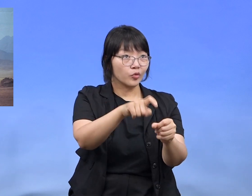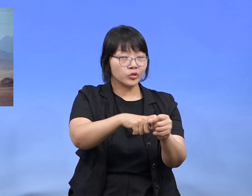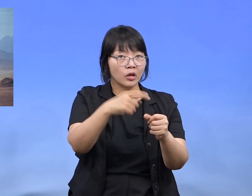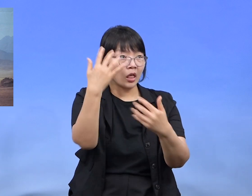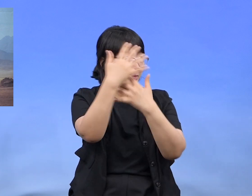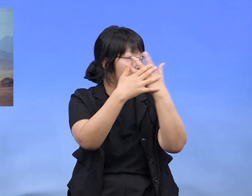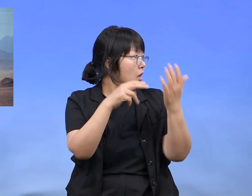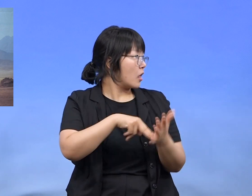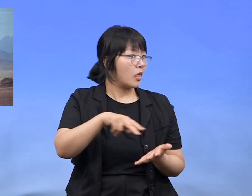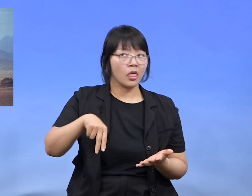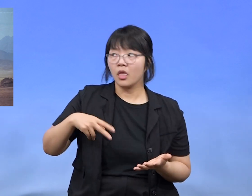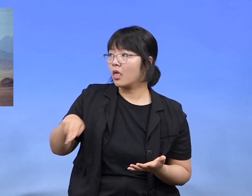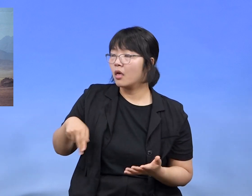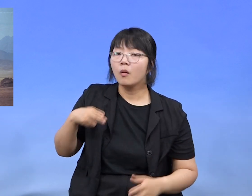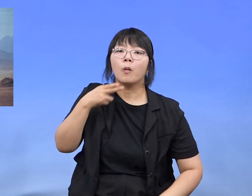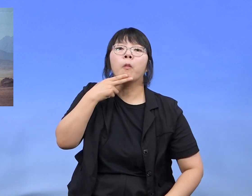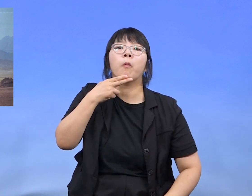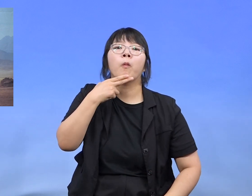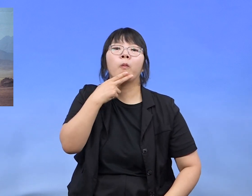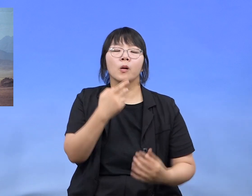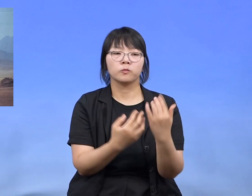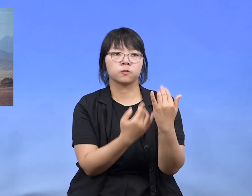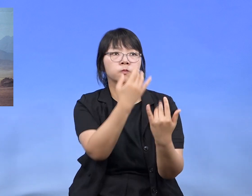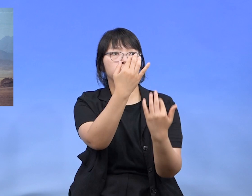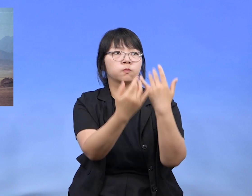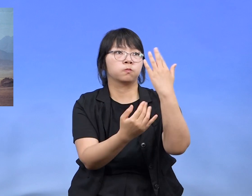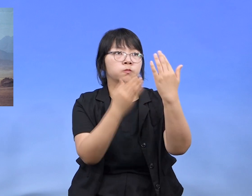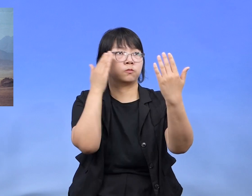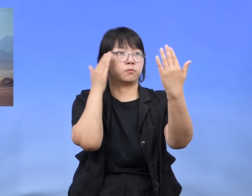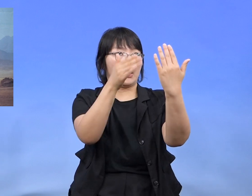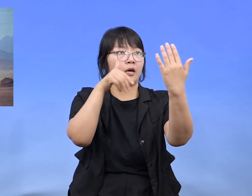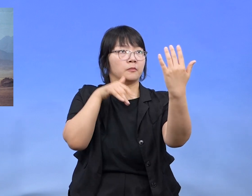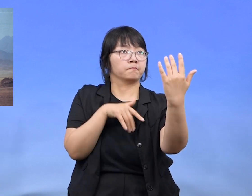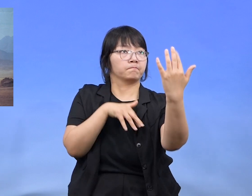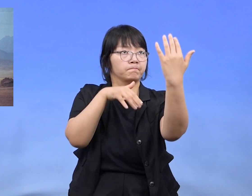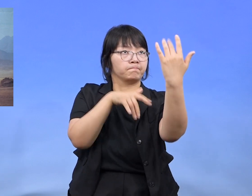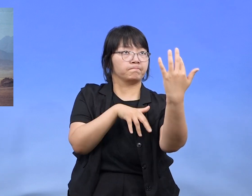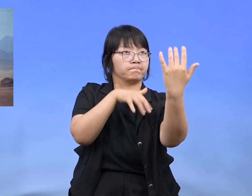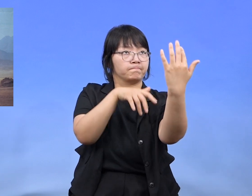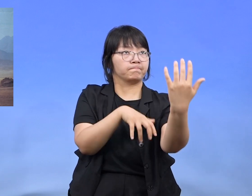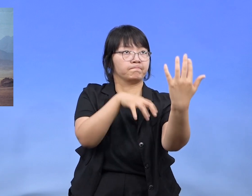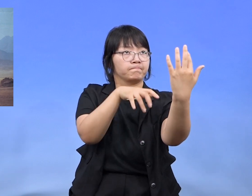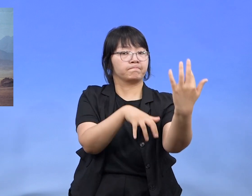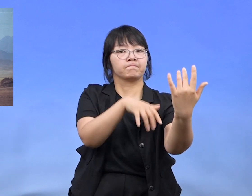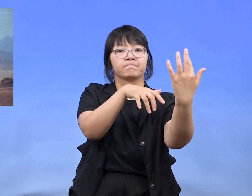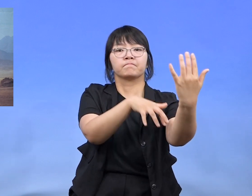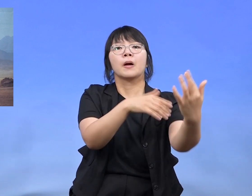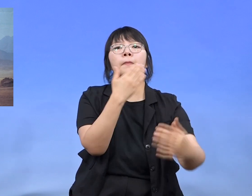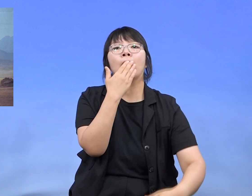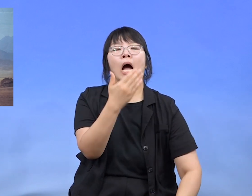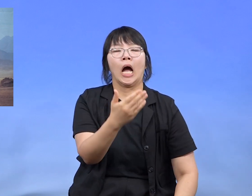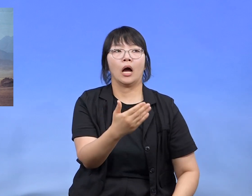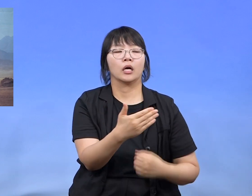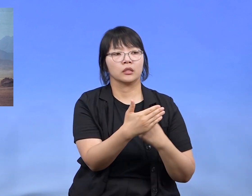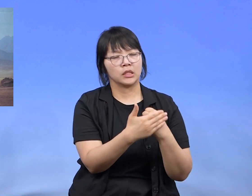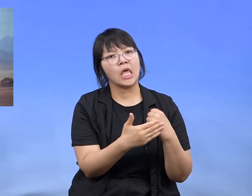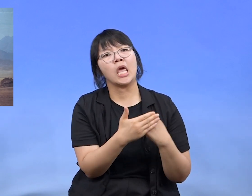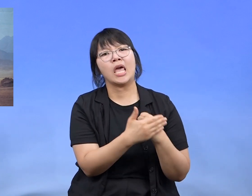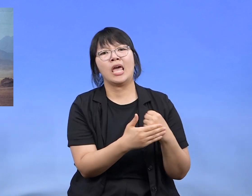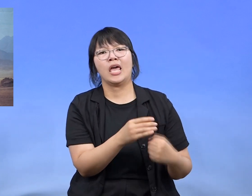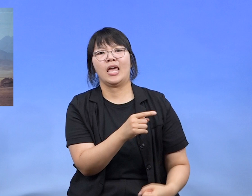알고 밤중에도 향방을 잃어버리지 아니하고 행진할 수 있는 은혜를 누리게 된 것입니다.